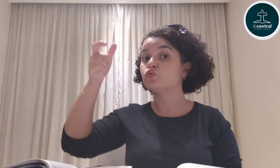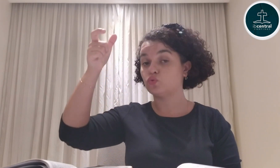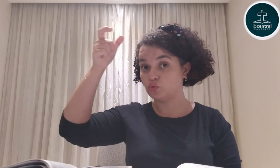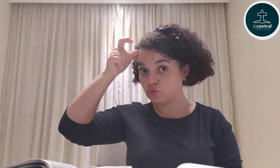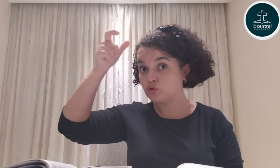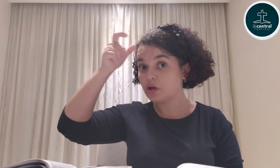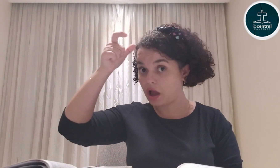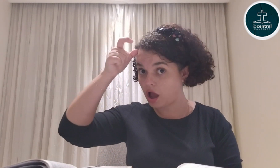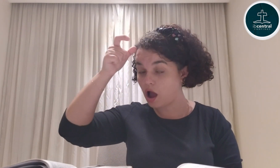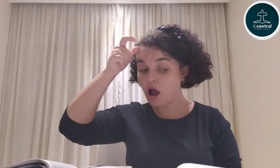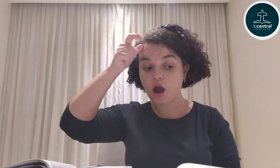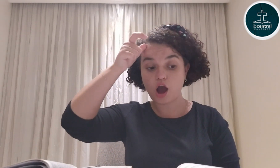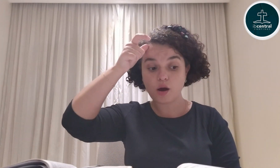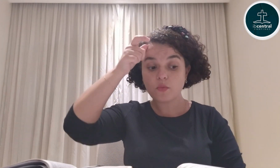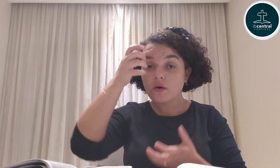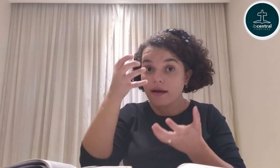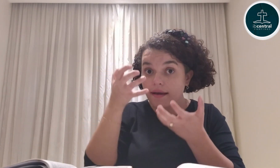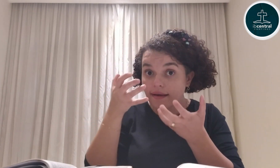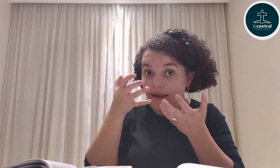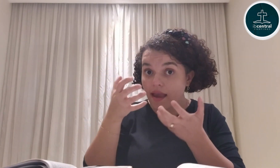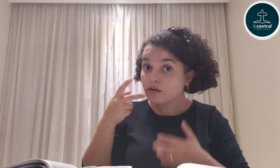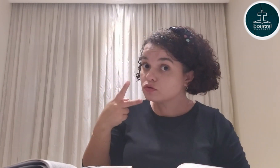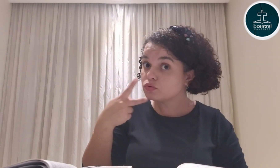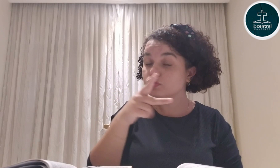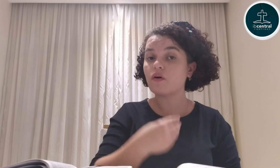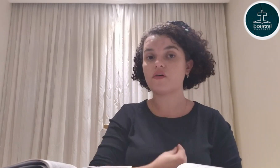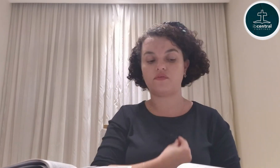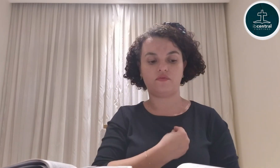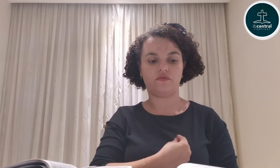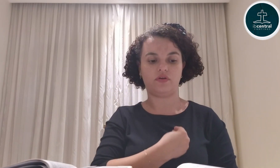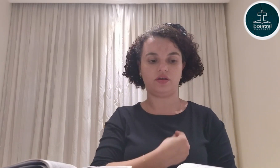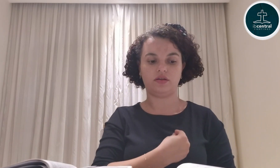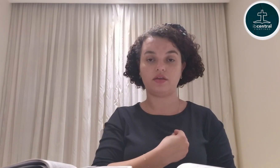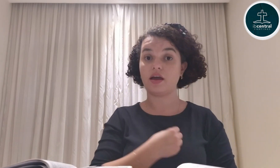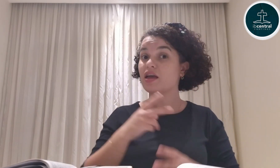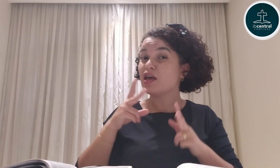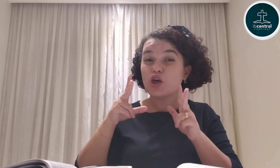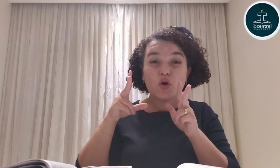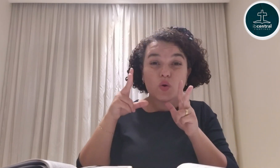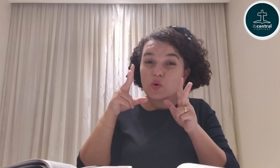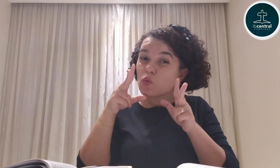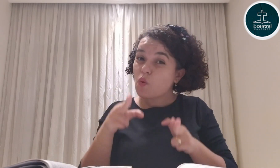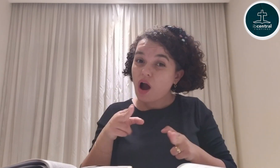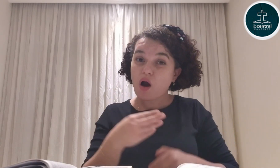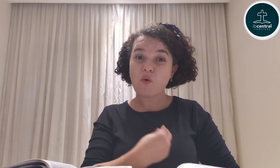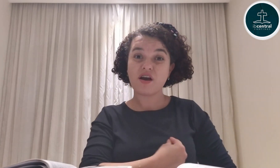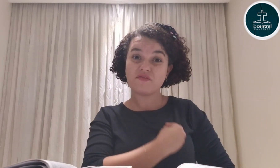Se você não quer aceitar a Deus, saiba que o